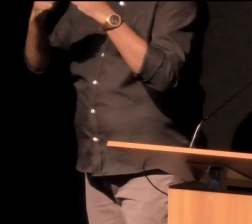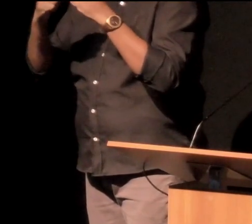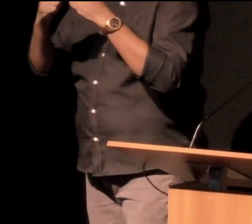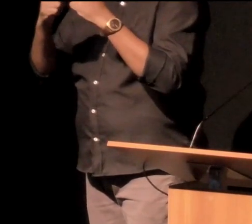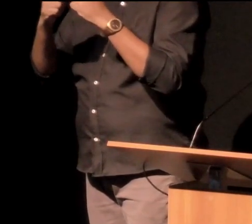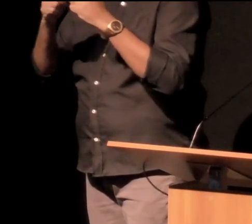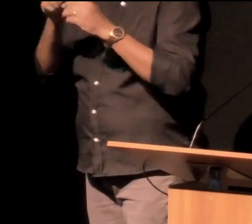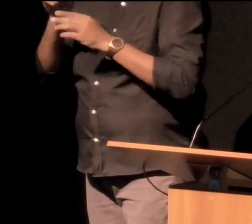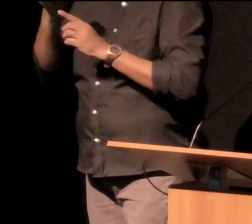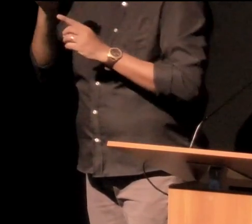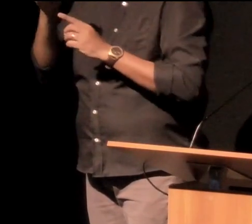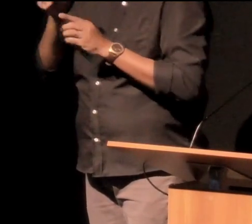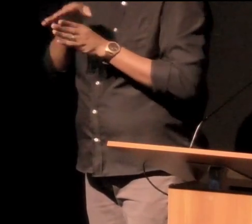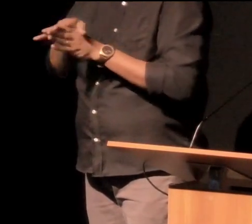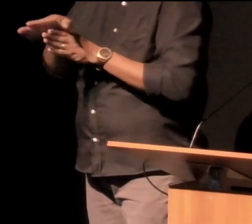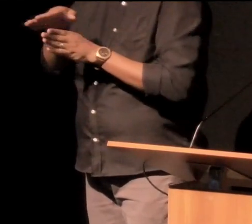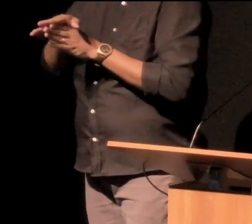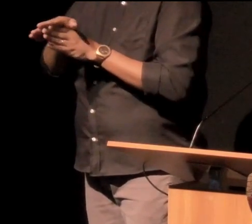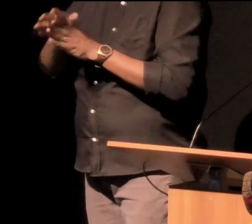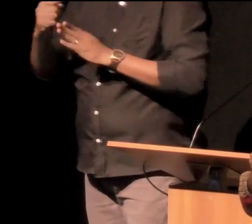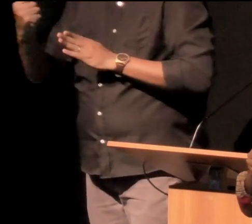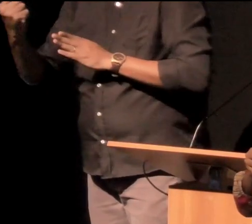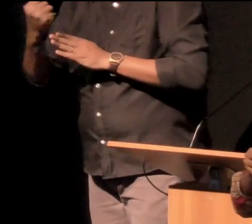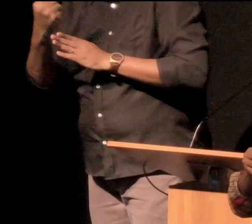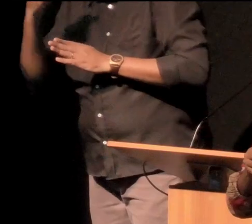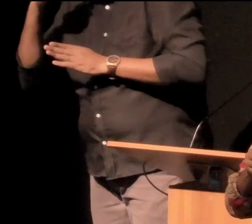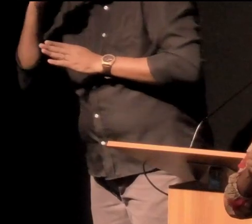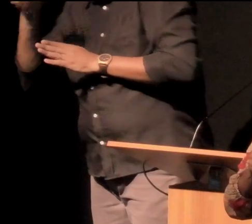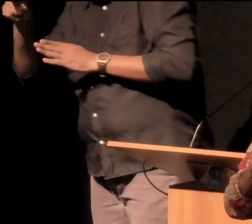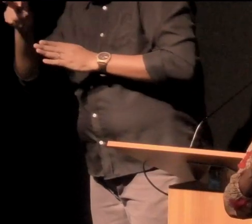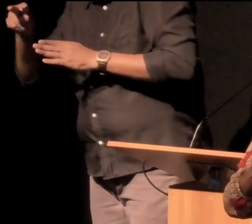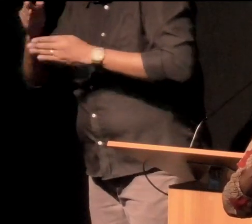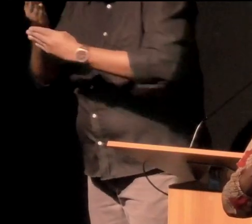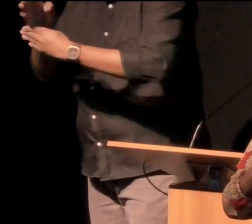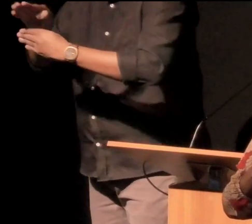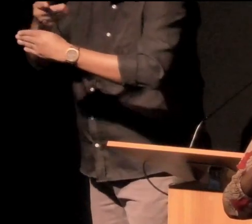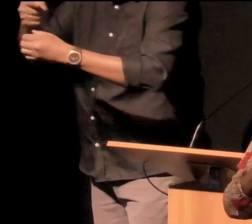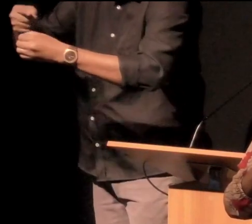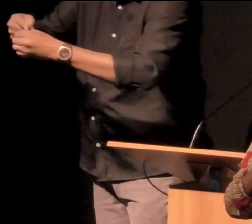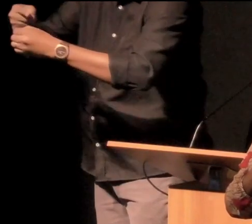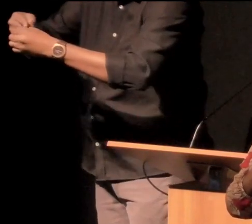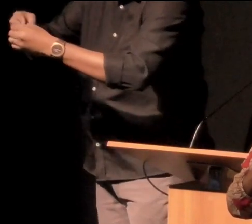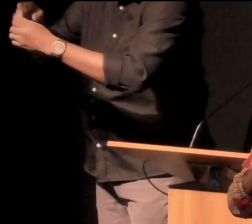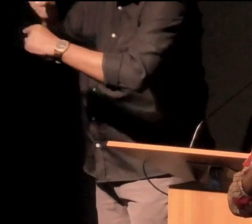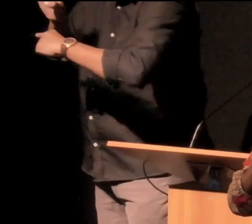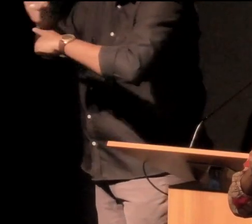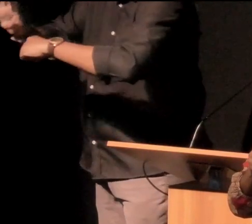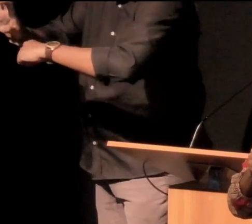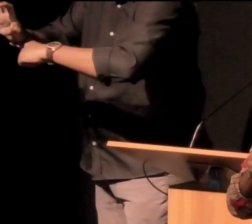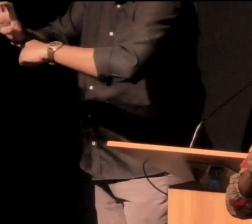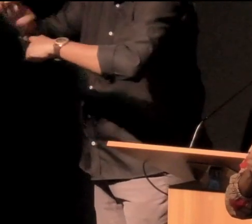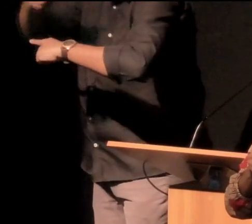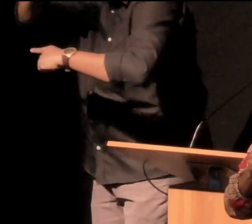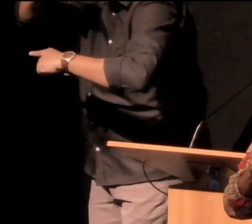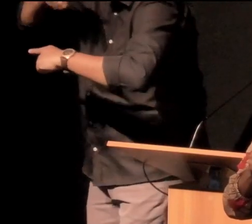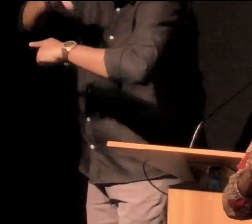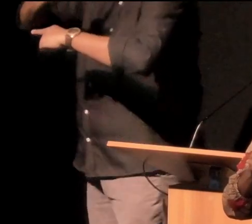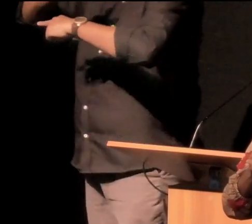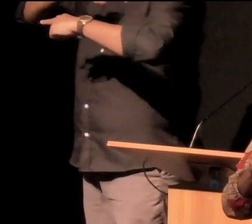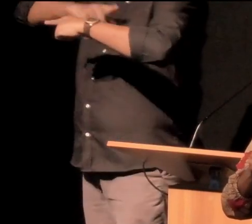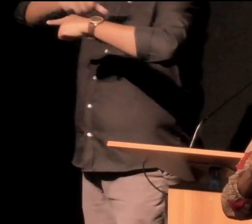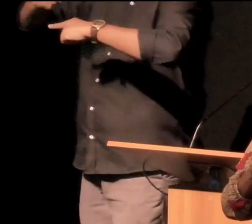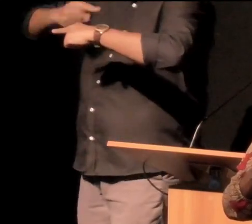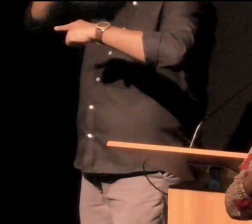tem ouvido falar que alguns municípios e estados conseguem é ter um outro entendimento